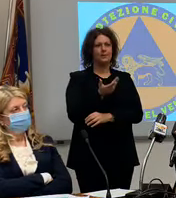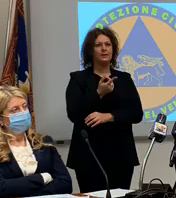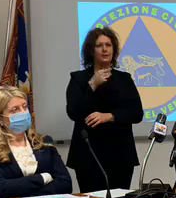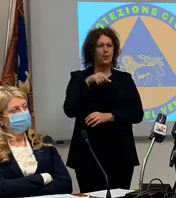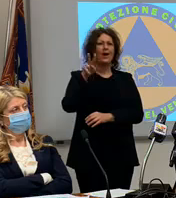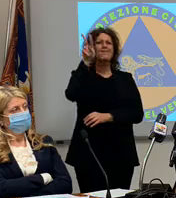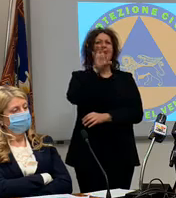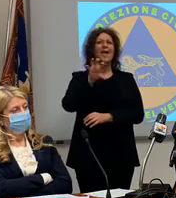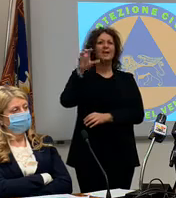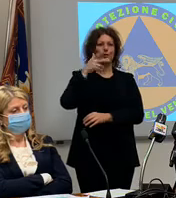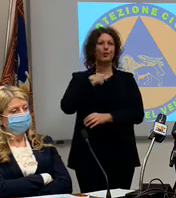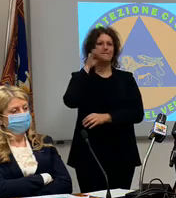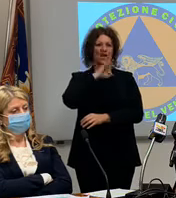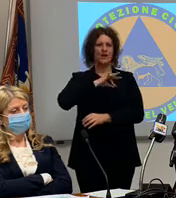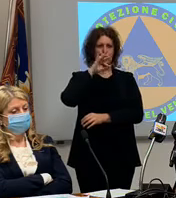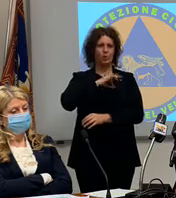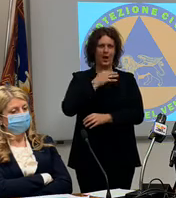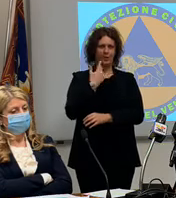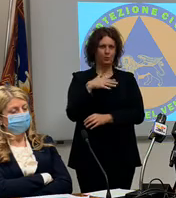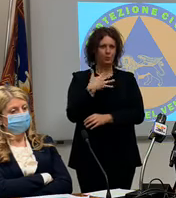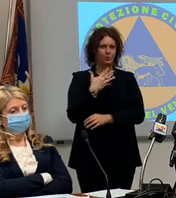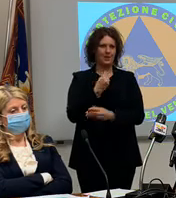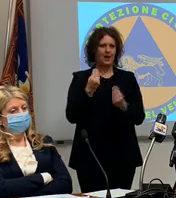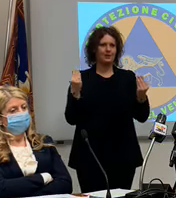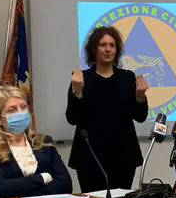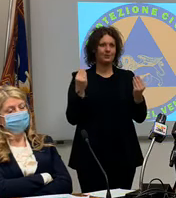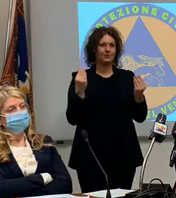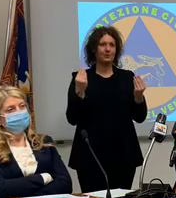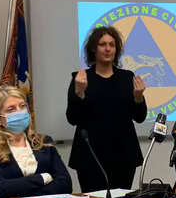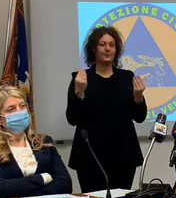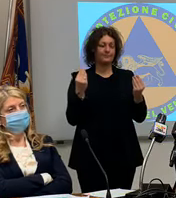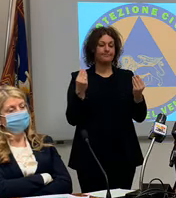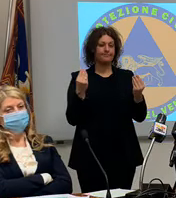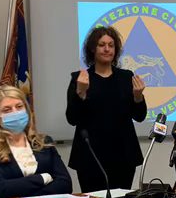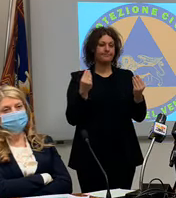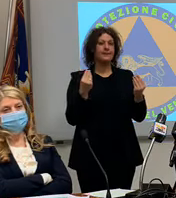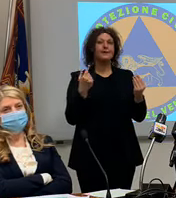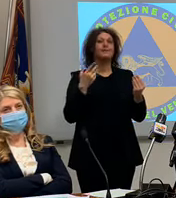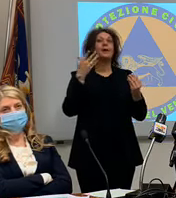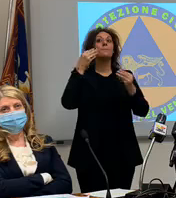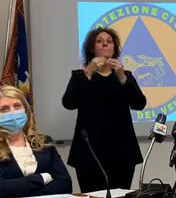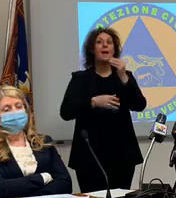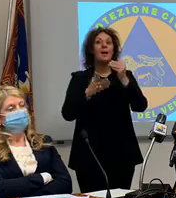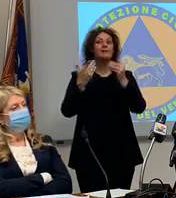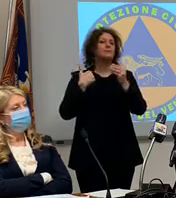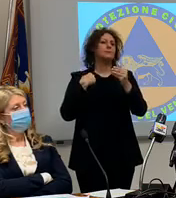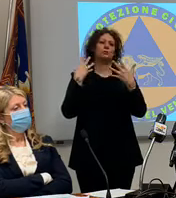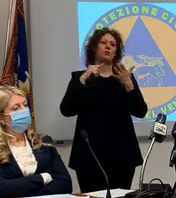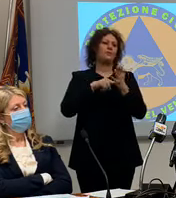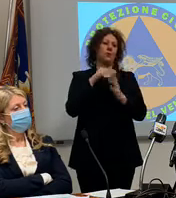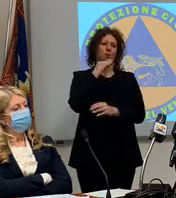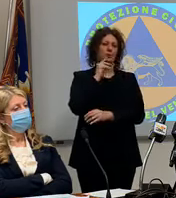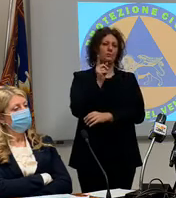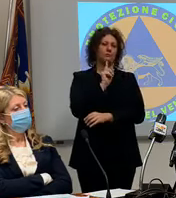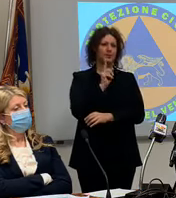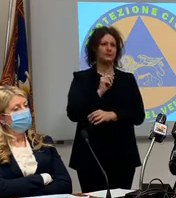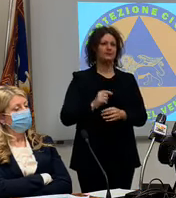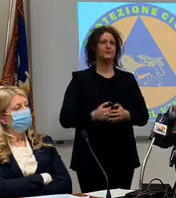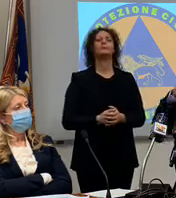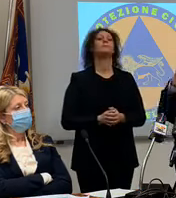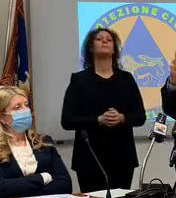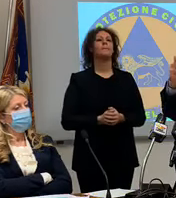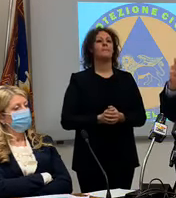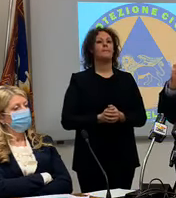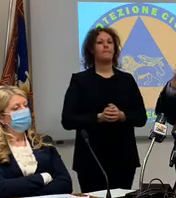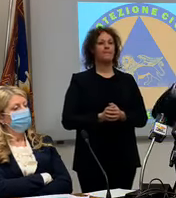del Veneto Cioè se tu vuoi fare una misura incisiva cioè ipotizziamo che si faccia misura di